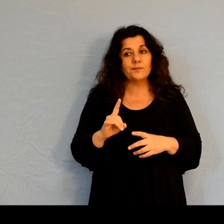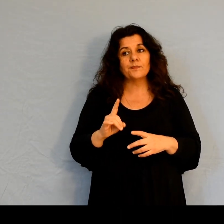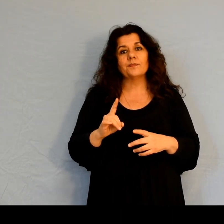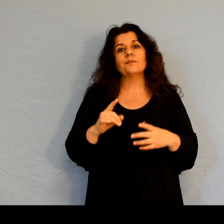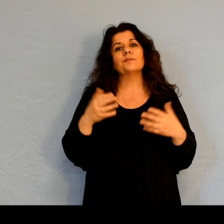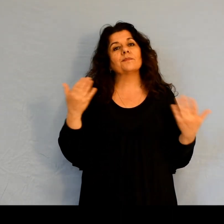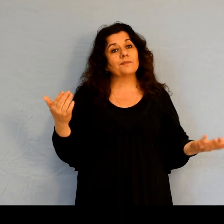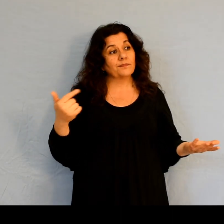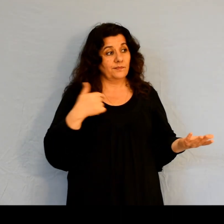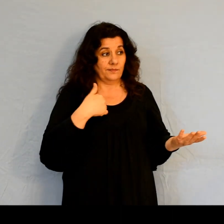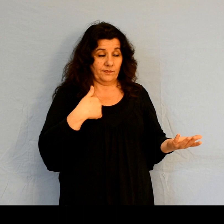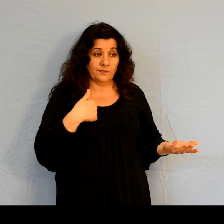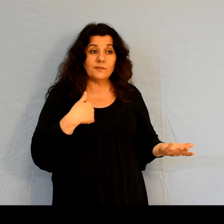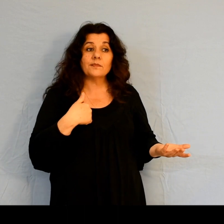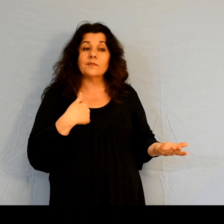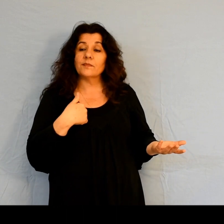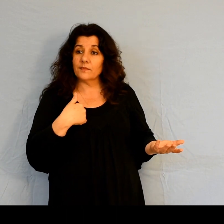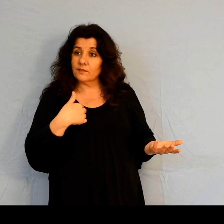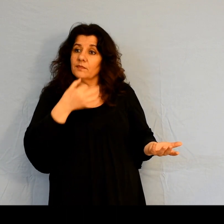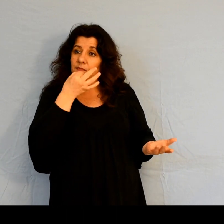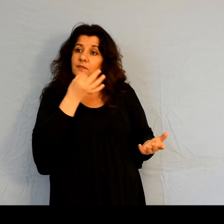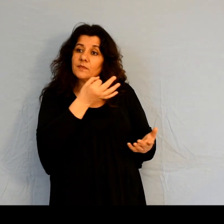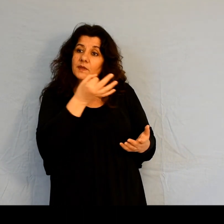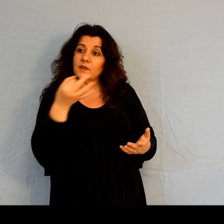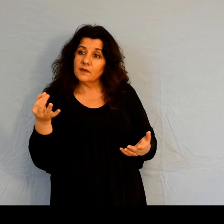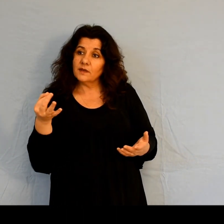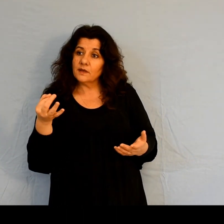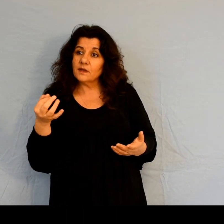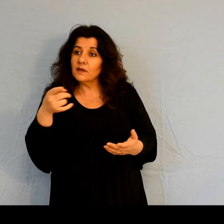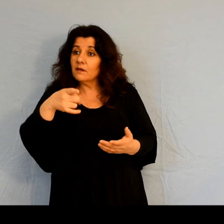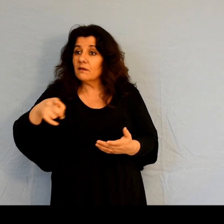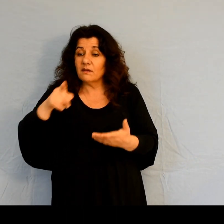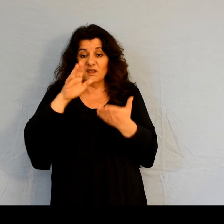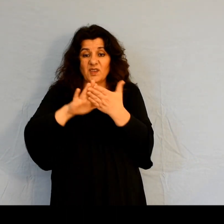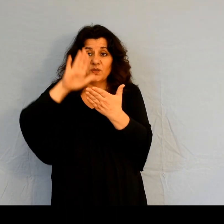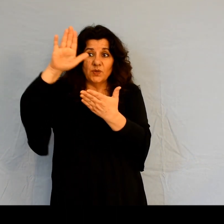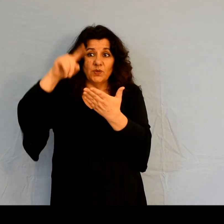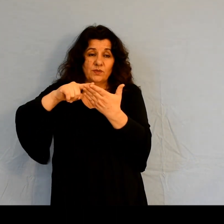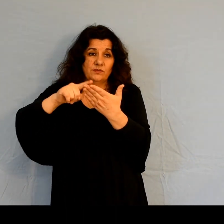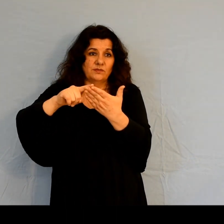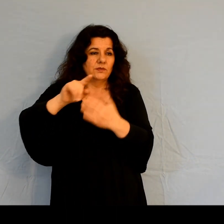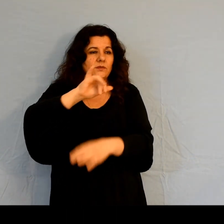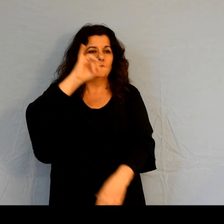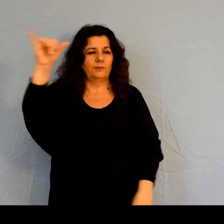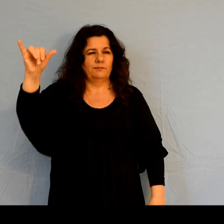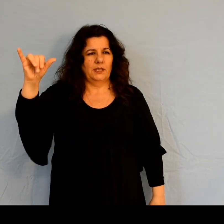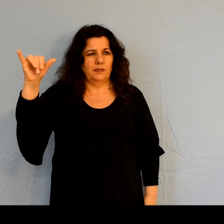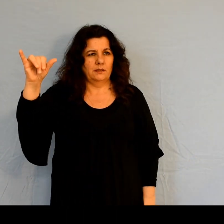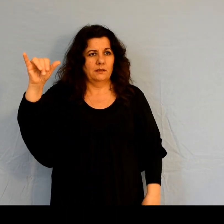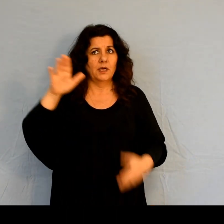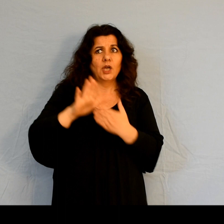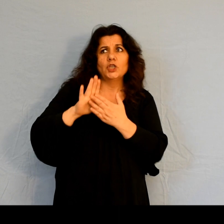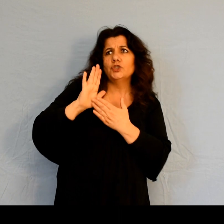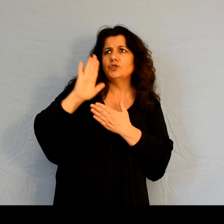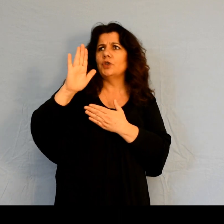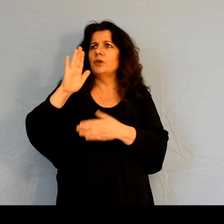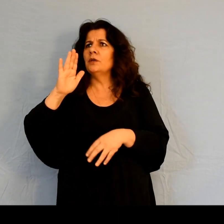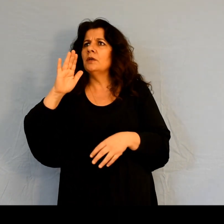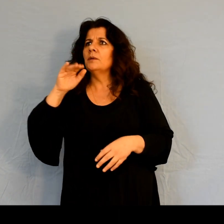Eh bien moi, je vous dis de ne pas jurer du tout, ni par le ciel, car c'est le